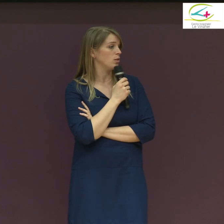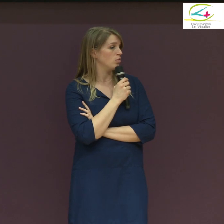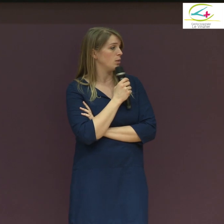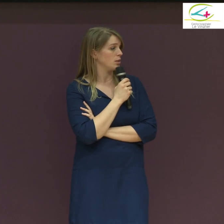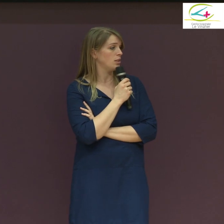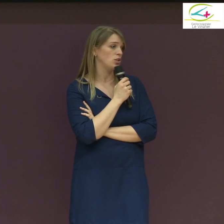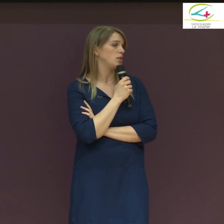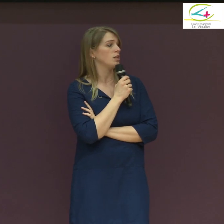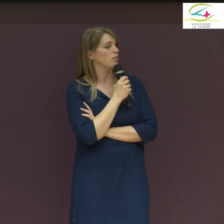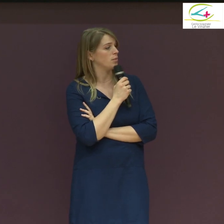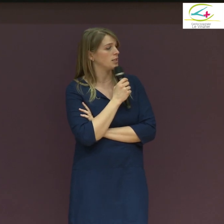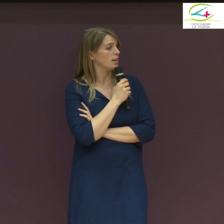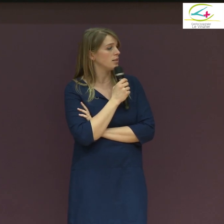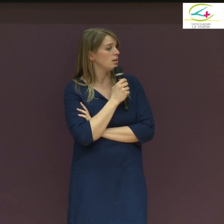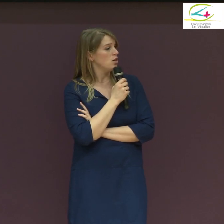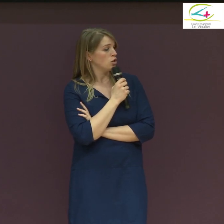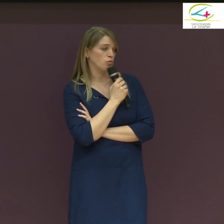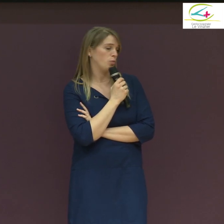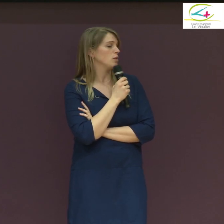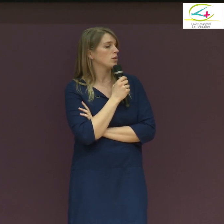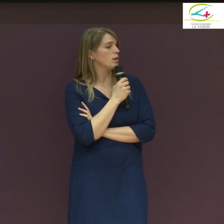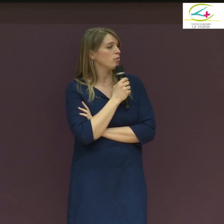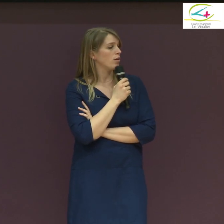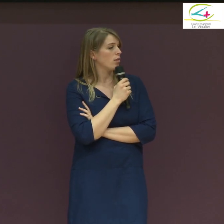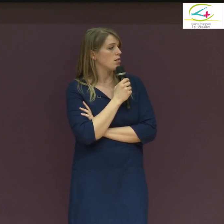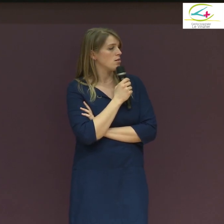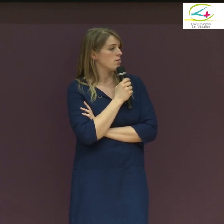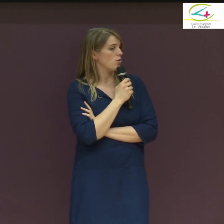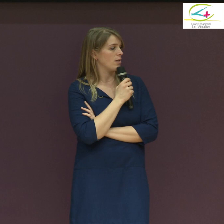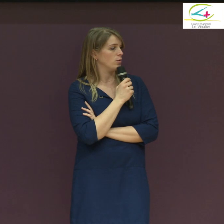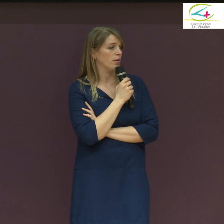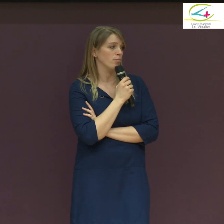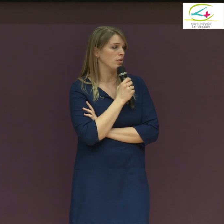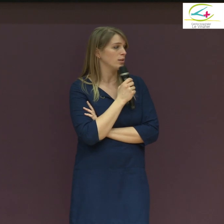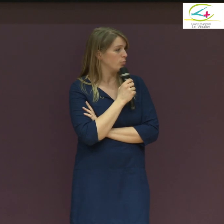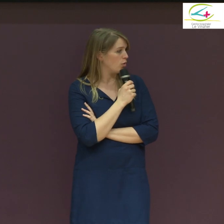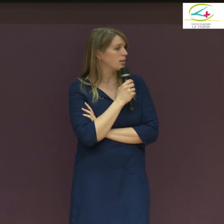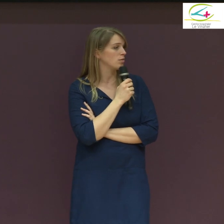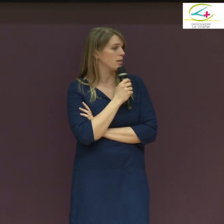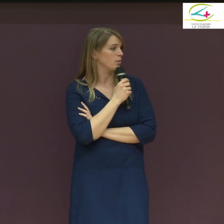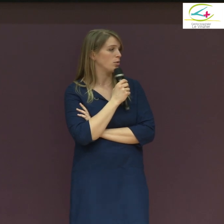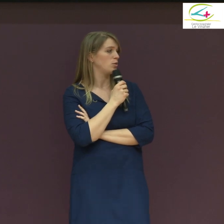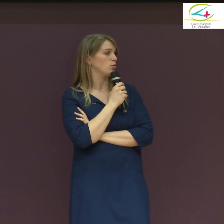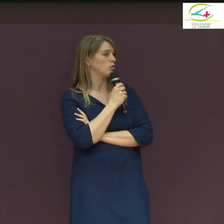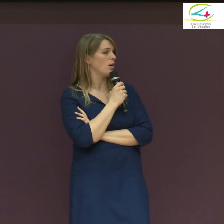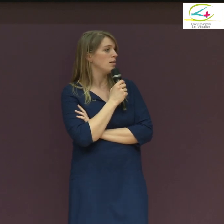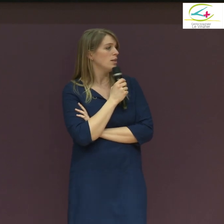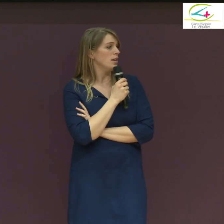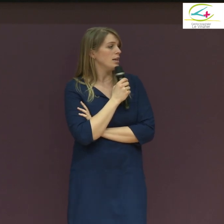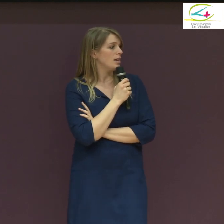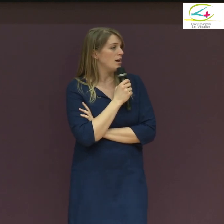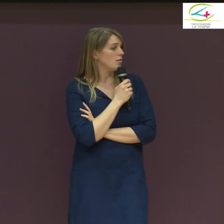un épisode dépressif, j'ai essayé d'aller voir un psychiatre, je me suis présentée pour avoir un programme, enfin, pour rentrer dans un procédure de